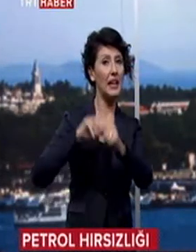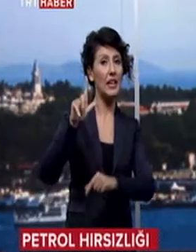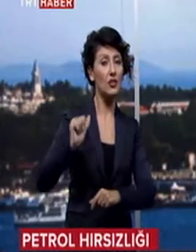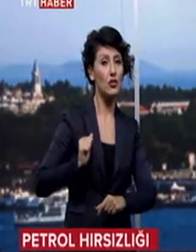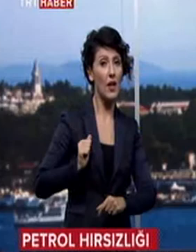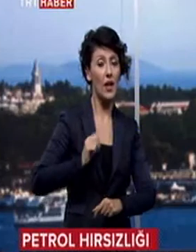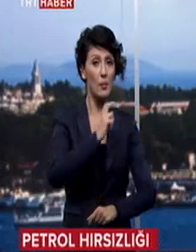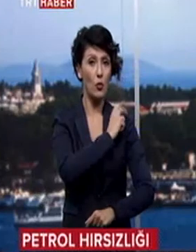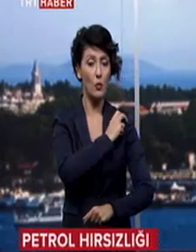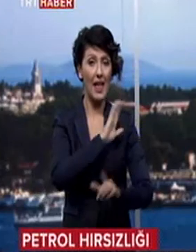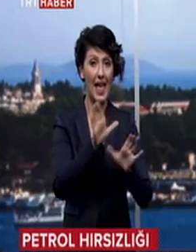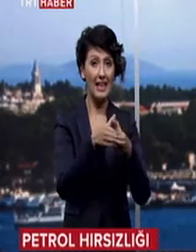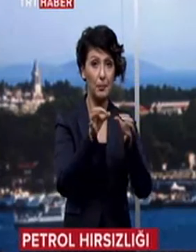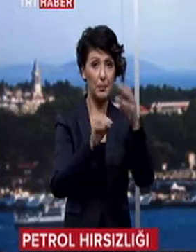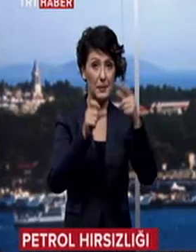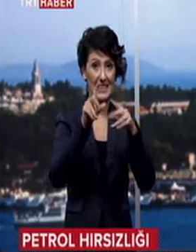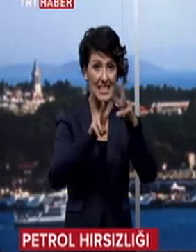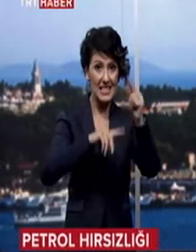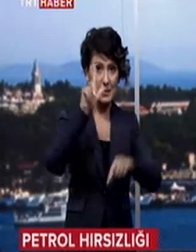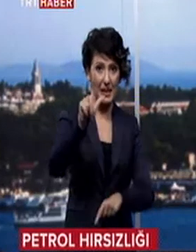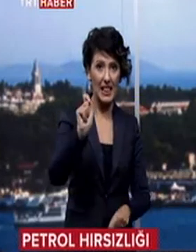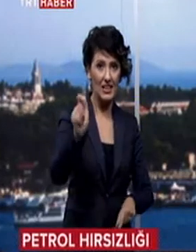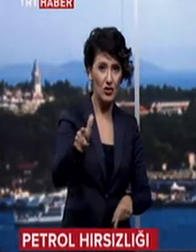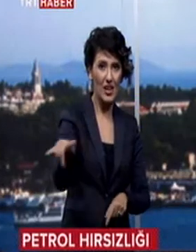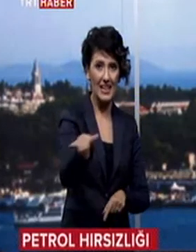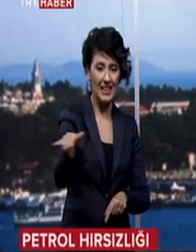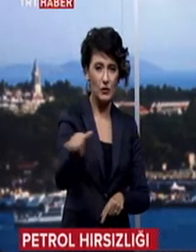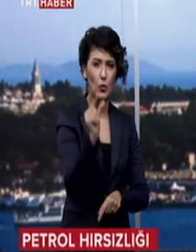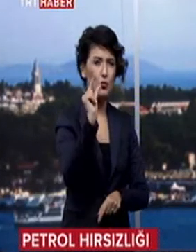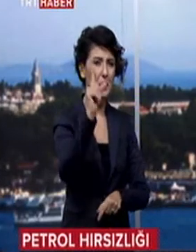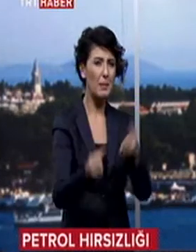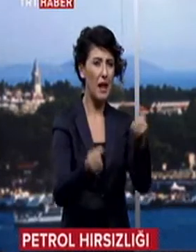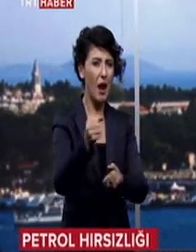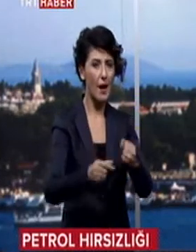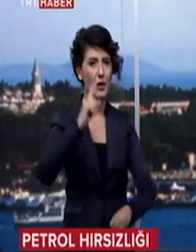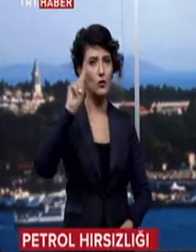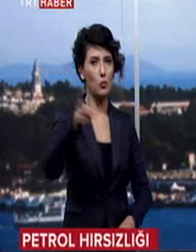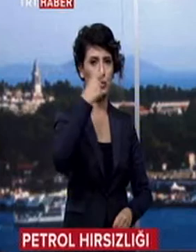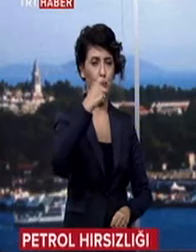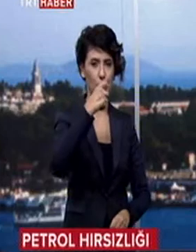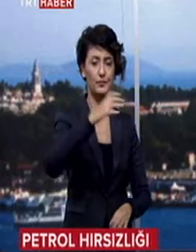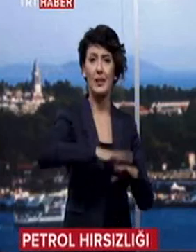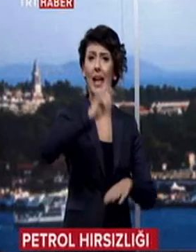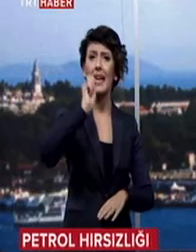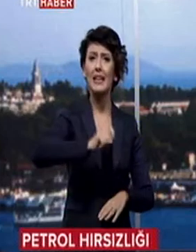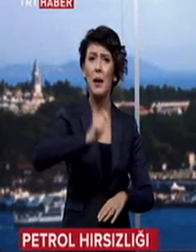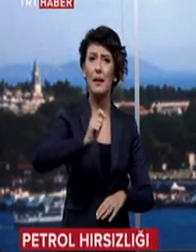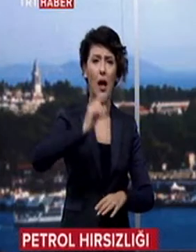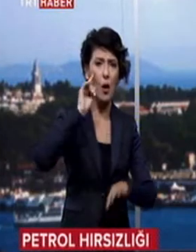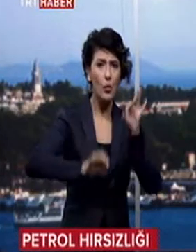Diyarbakır İl Jandarma Komutanlığı ekipleri Bismil ilçesi yakınlarında şüpheli bir araç tespit